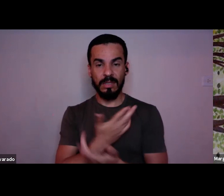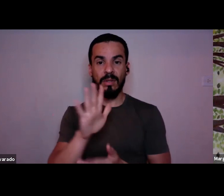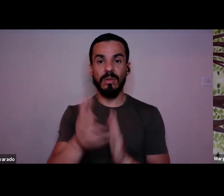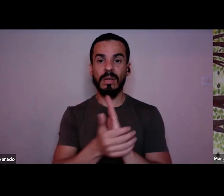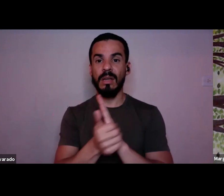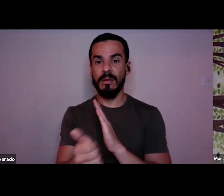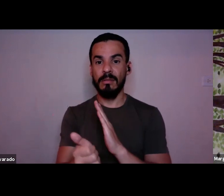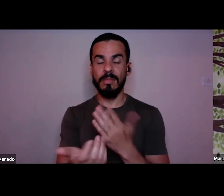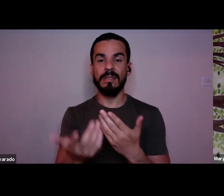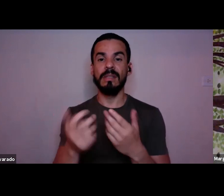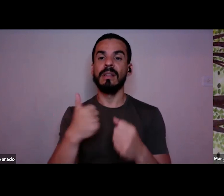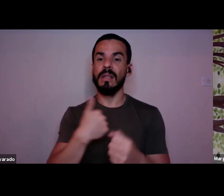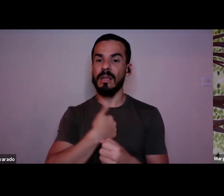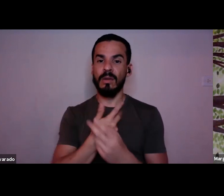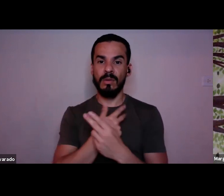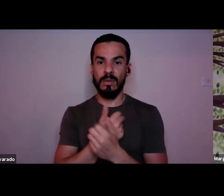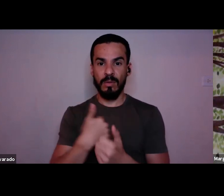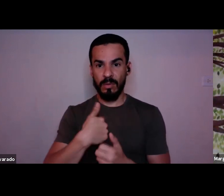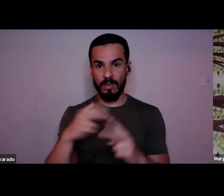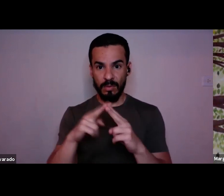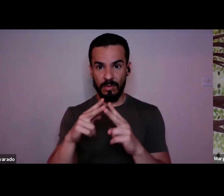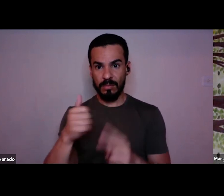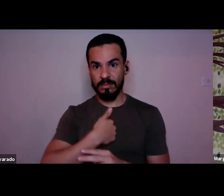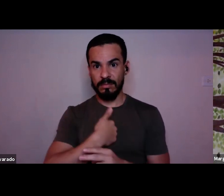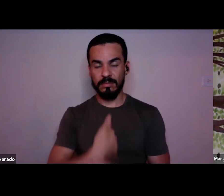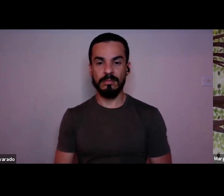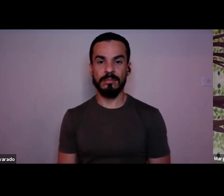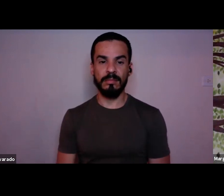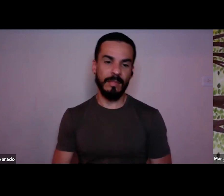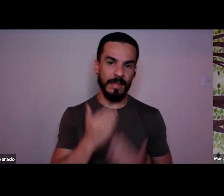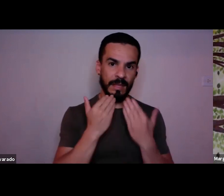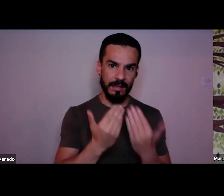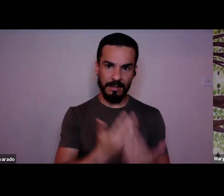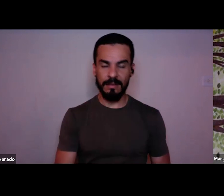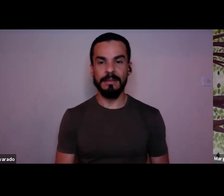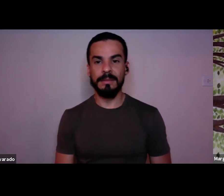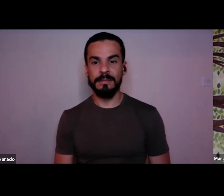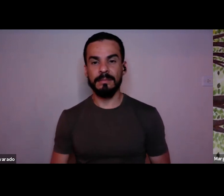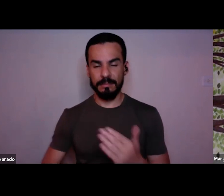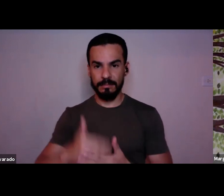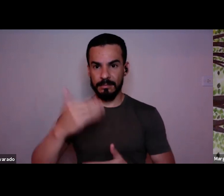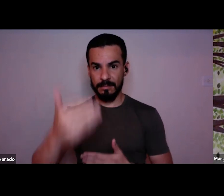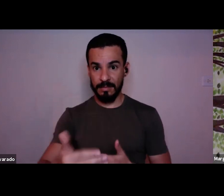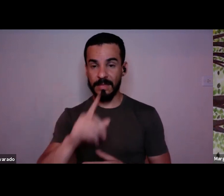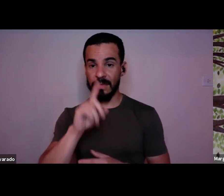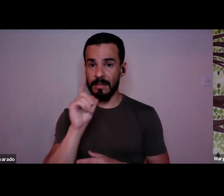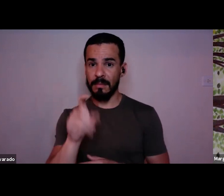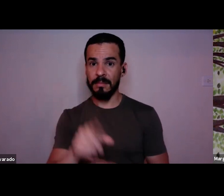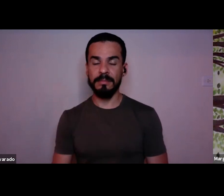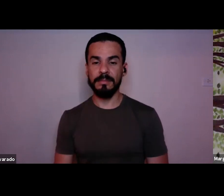capacidad de auto conocerte Gracias Margarita la siguiente pregunta dice